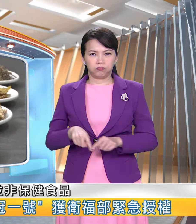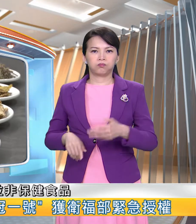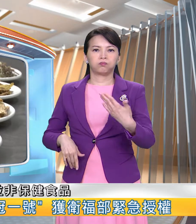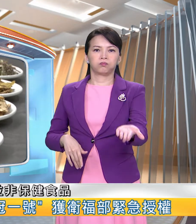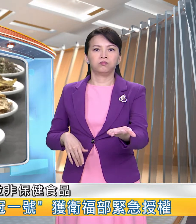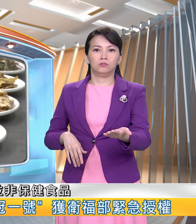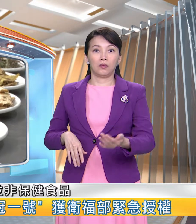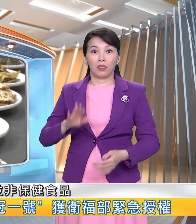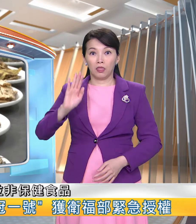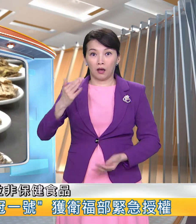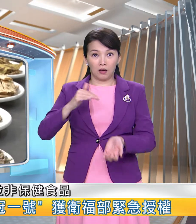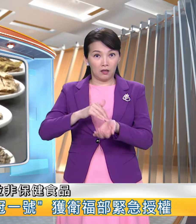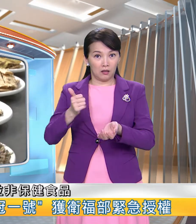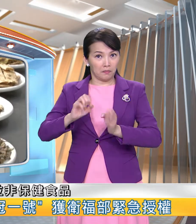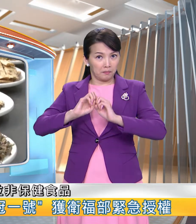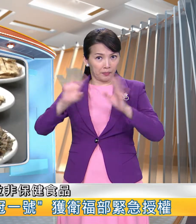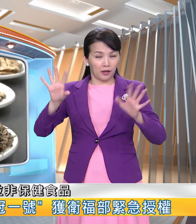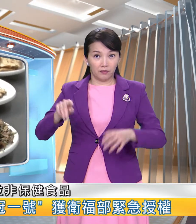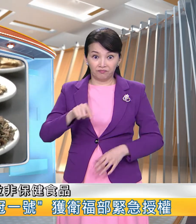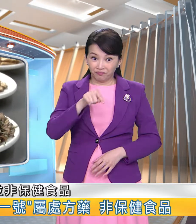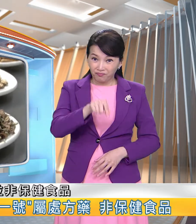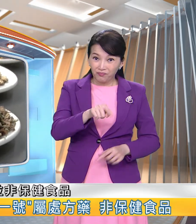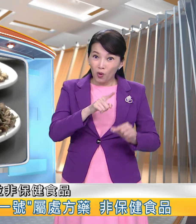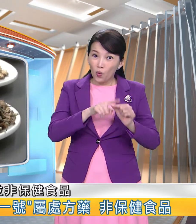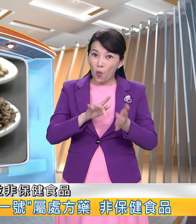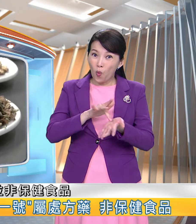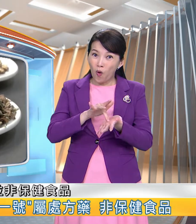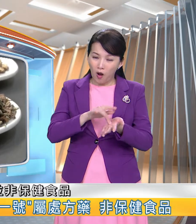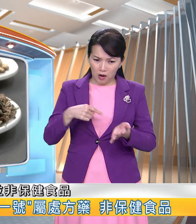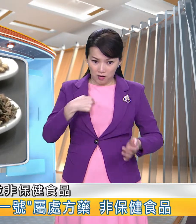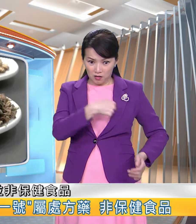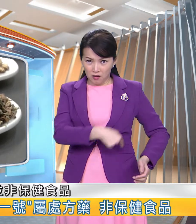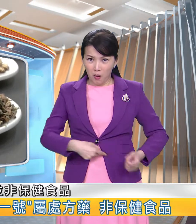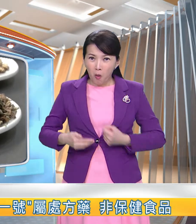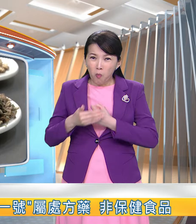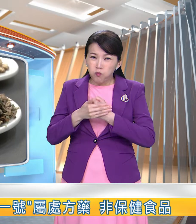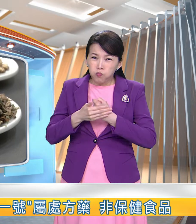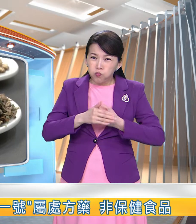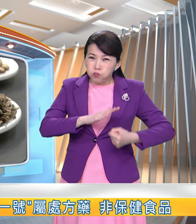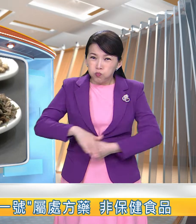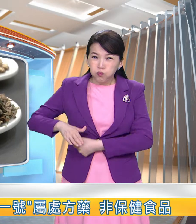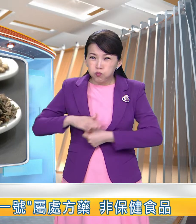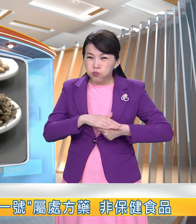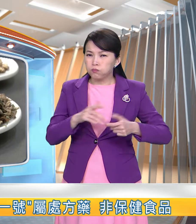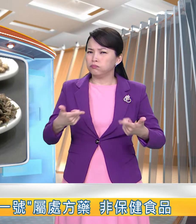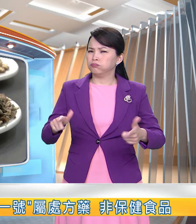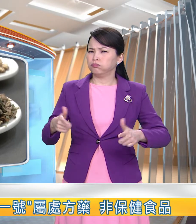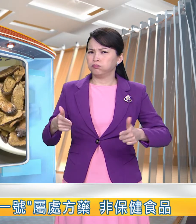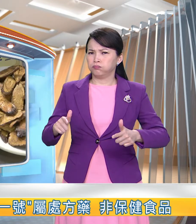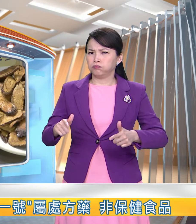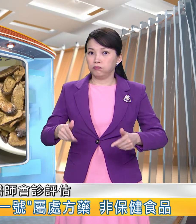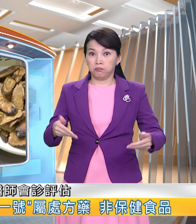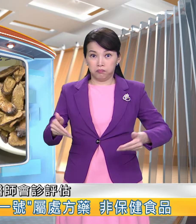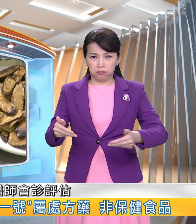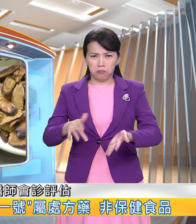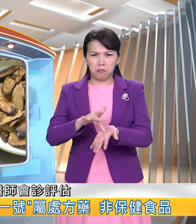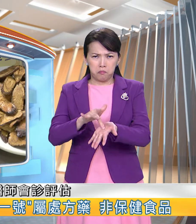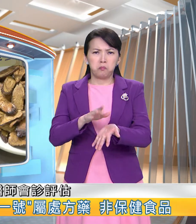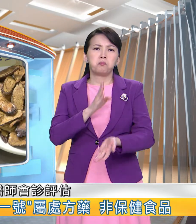是医师就提醒，这并非保健食品，而是治疗药，必须要经